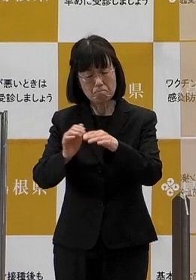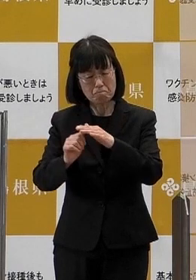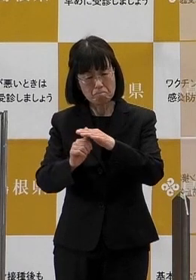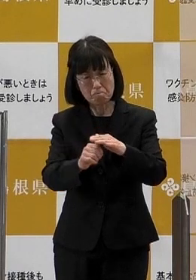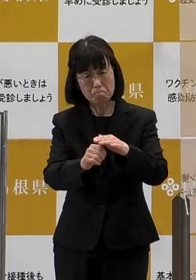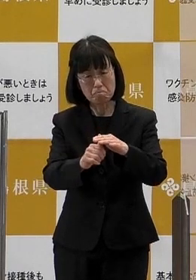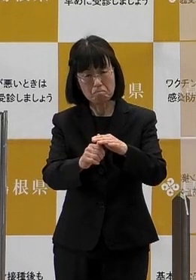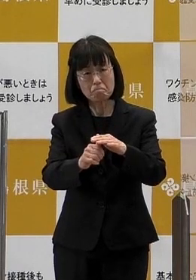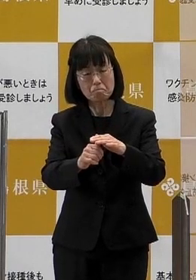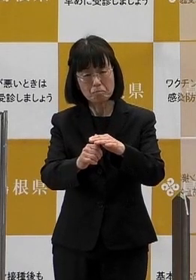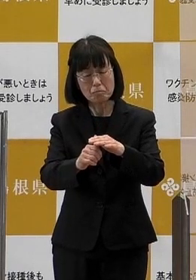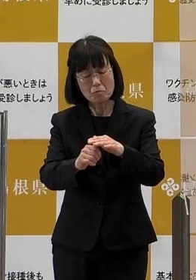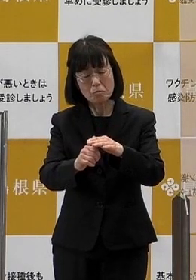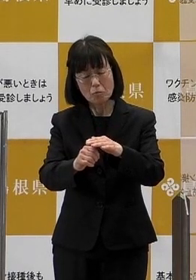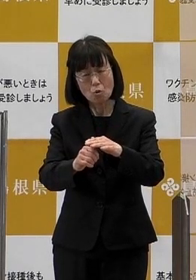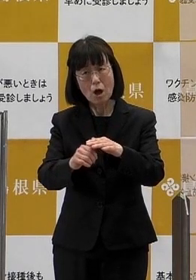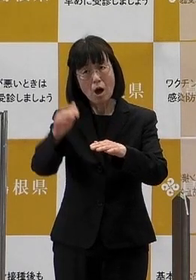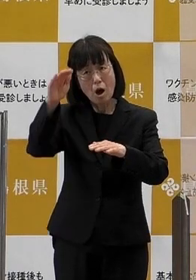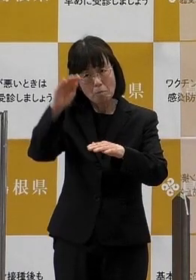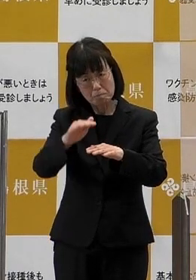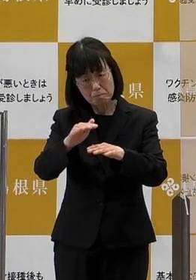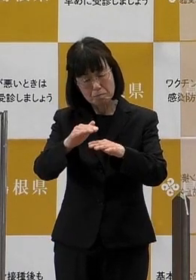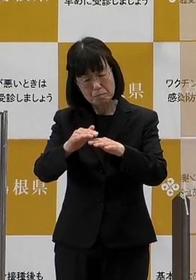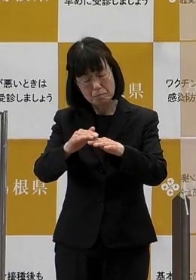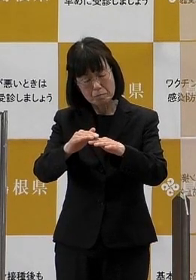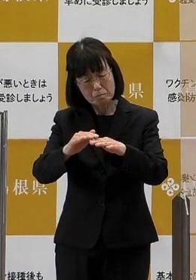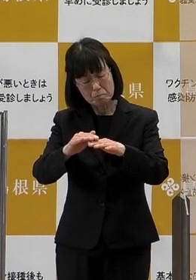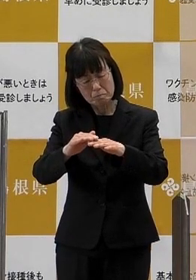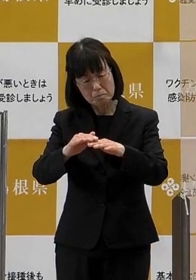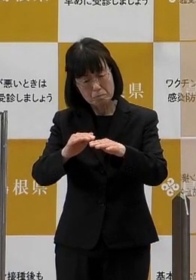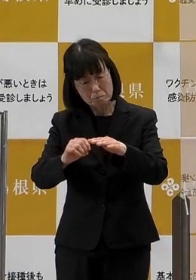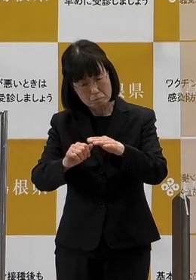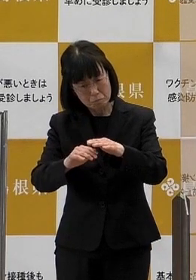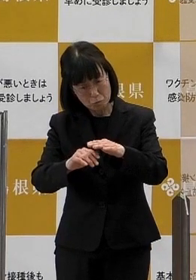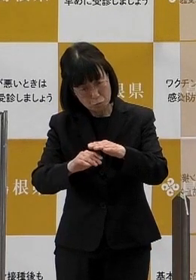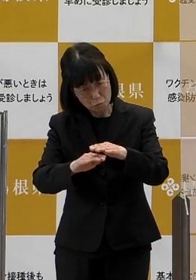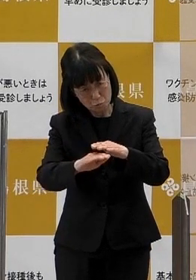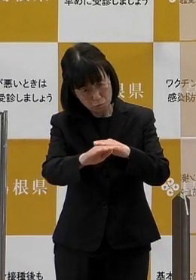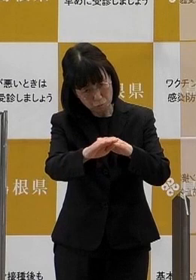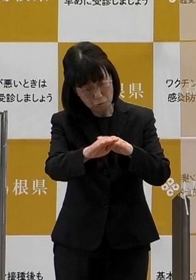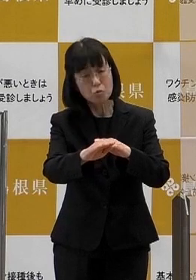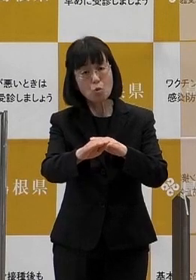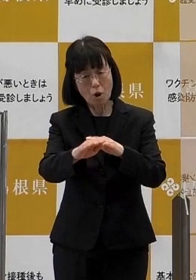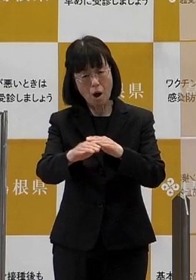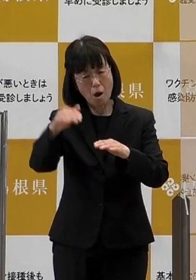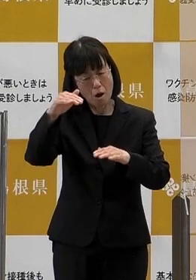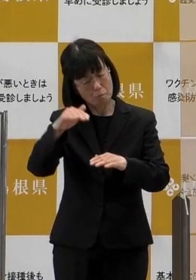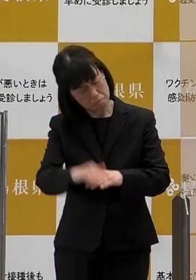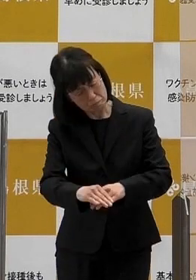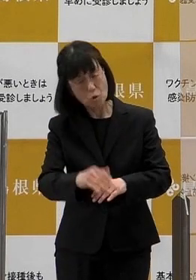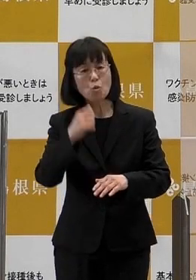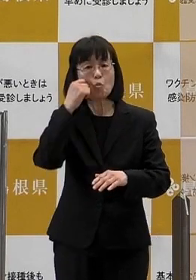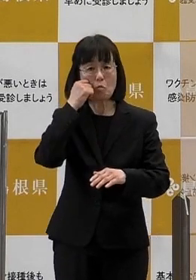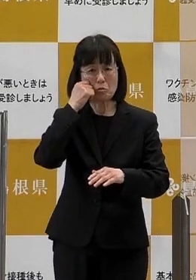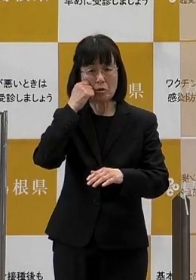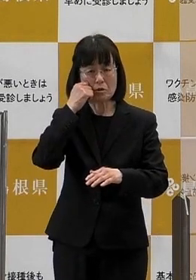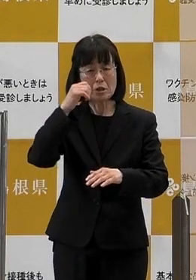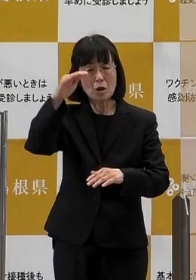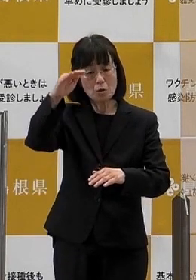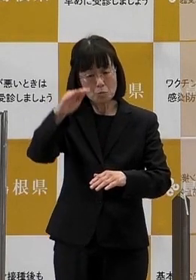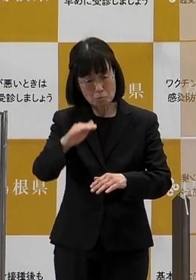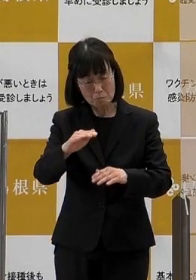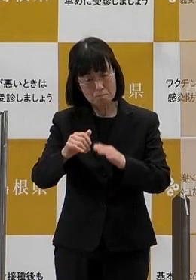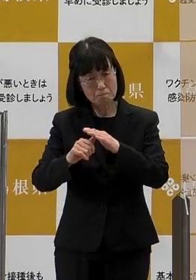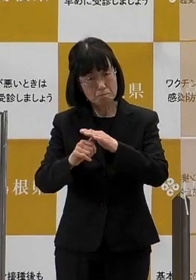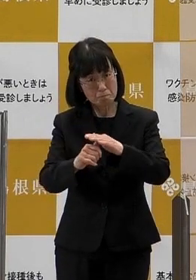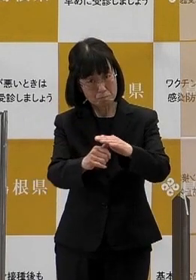こう落とすんじゃなくて横ばいだったり、上がる幅が小さくなったり、その程度に収まる。でもそれは